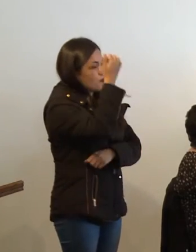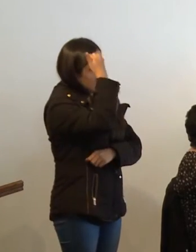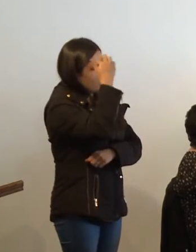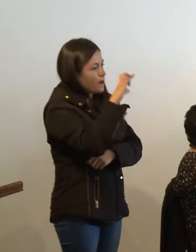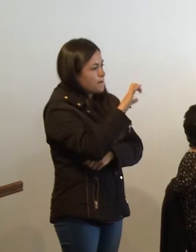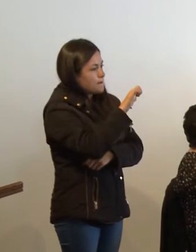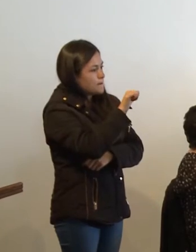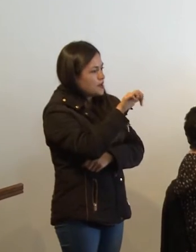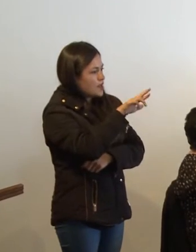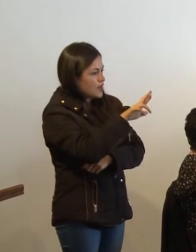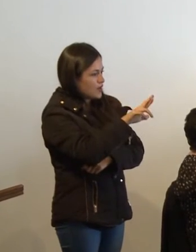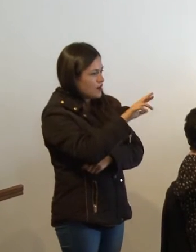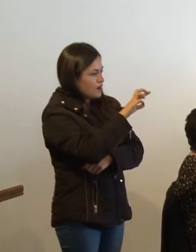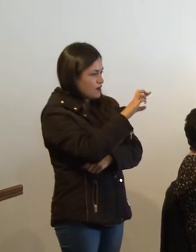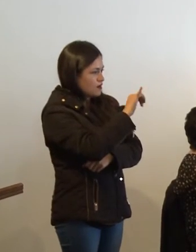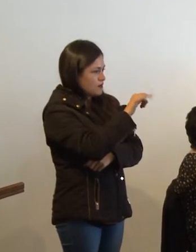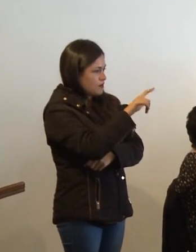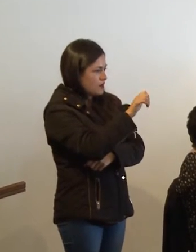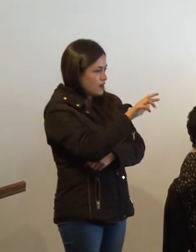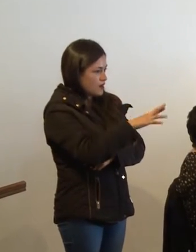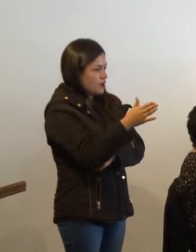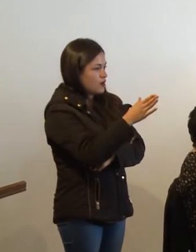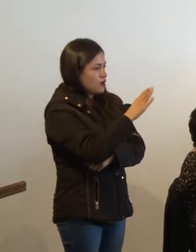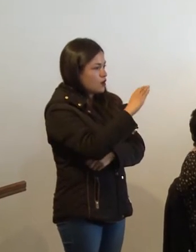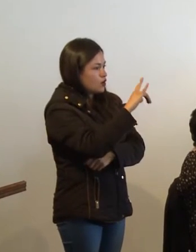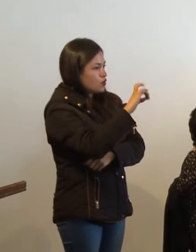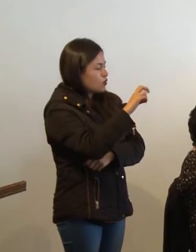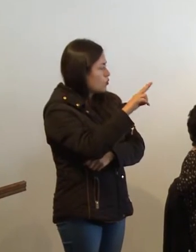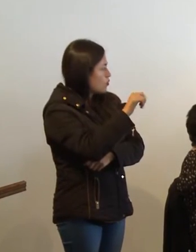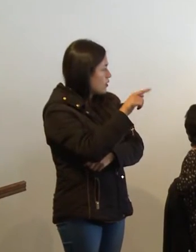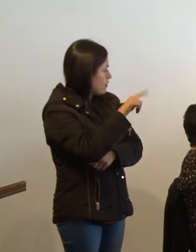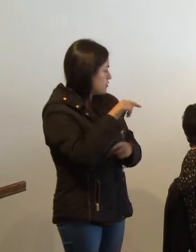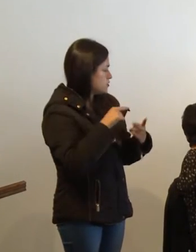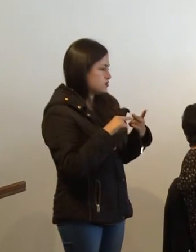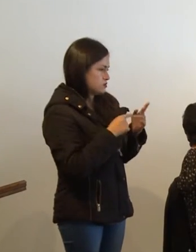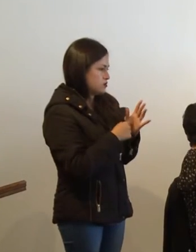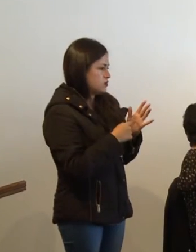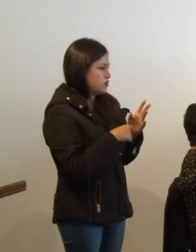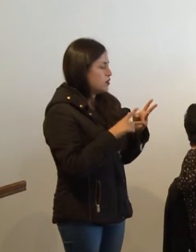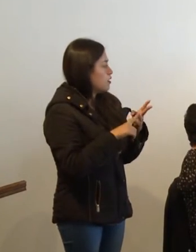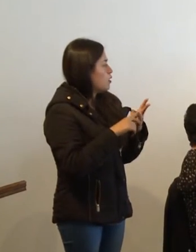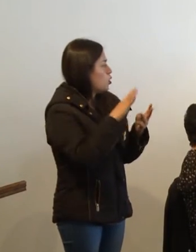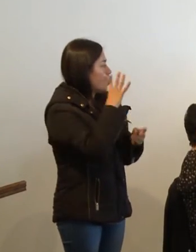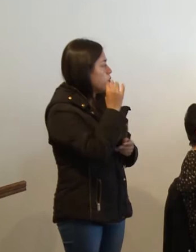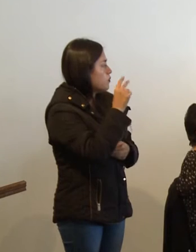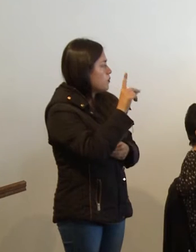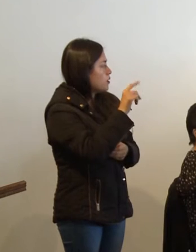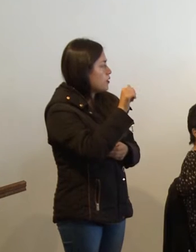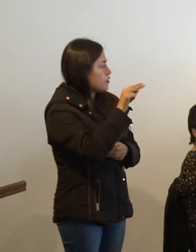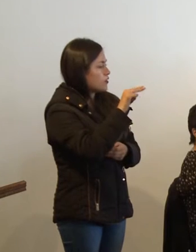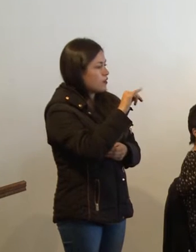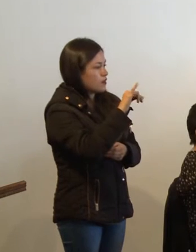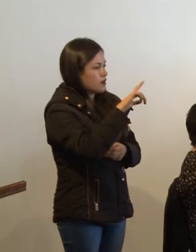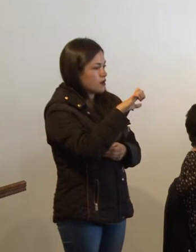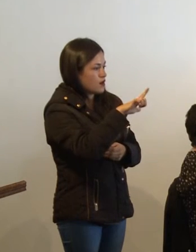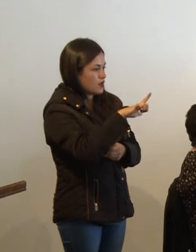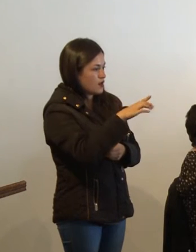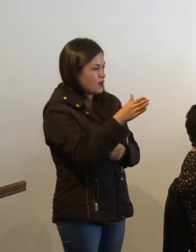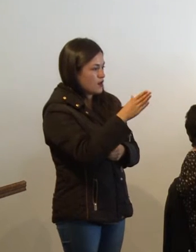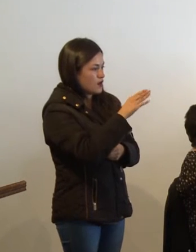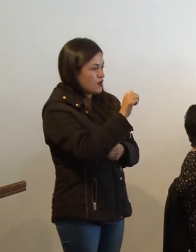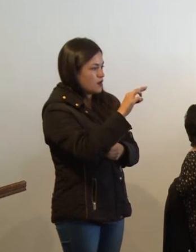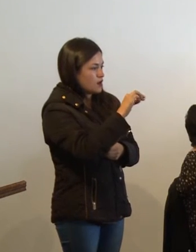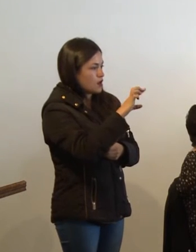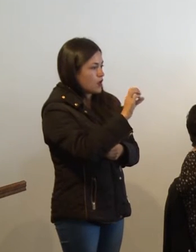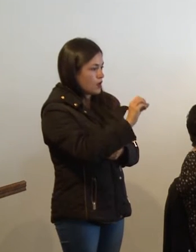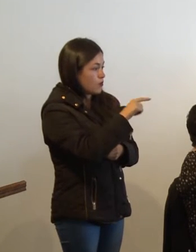Cuevas, profesora de nuestra licenciatura. Está con nosotros Daniel Campo, que dirige la licenciatura de